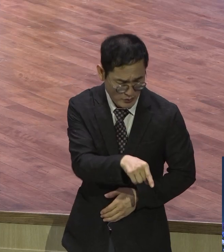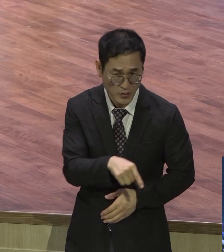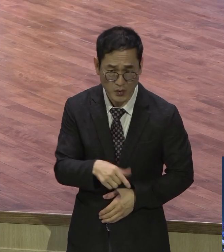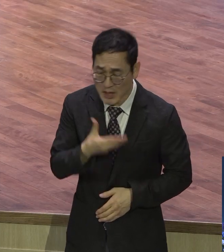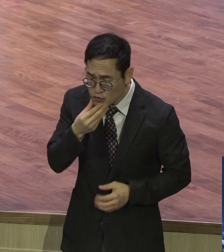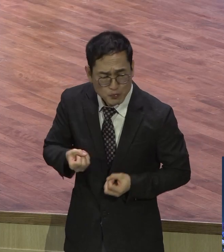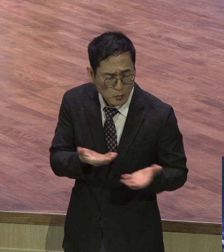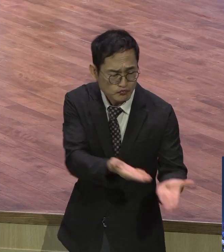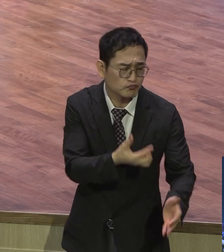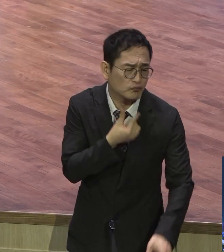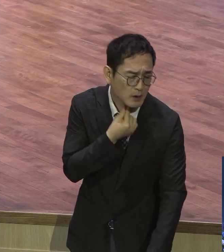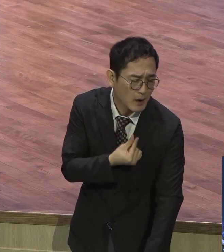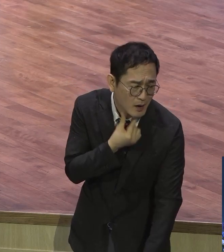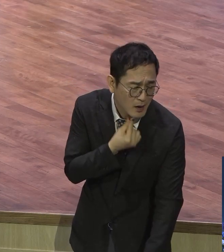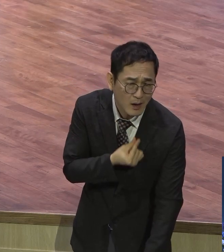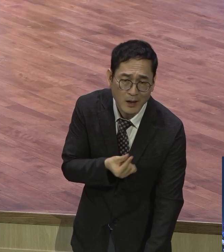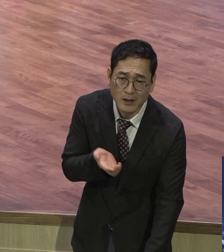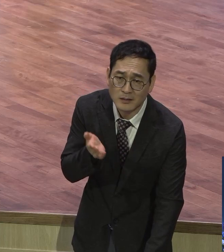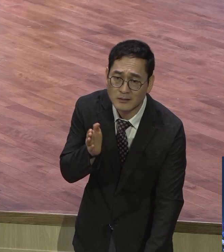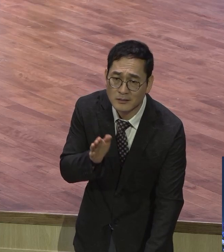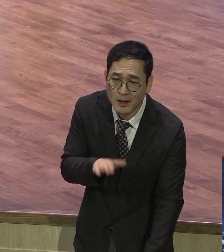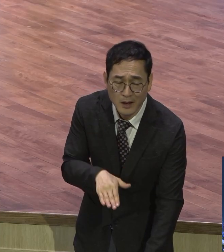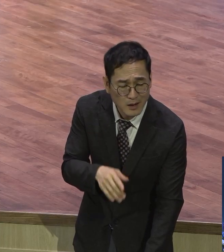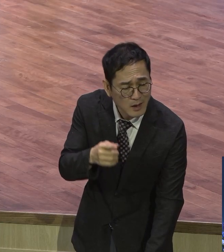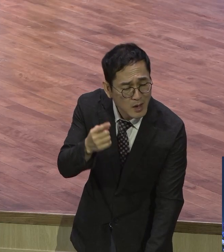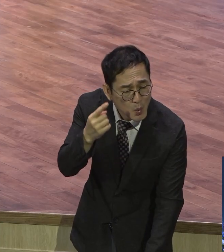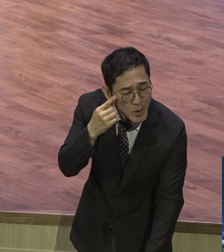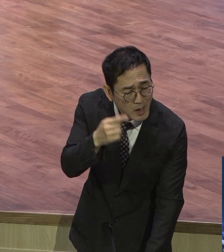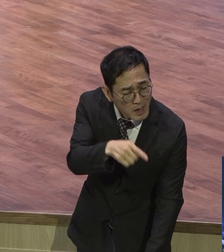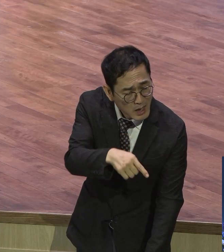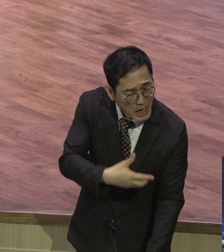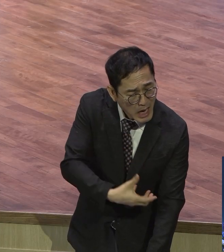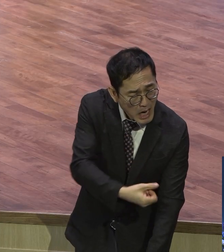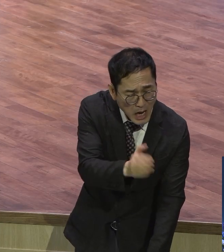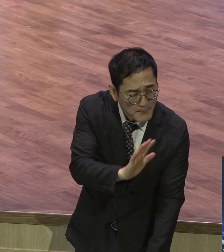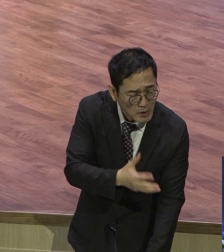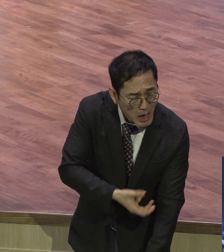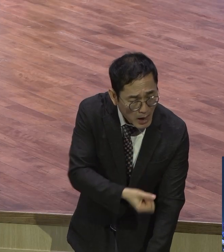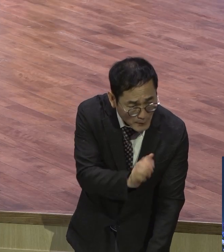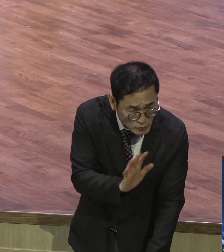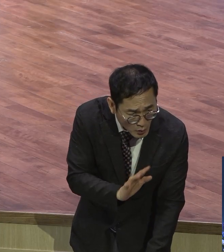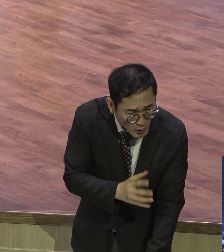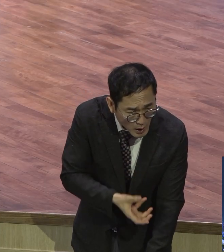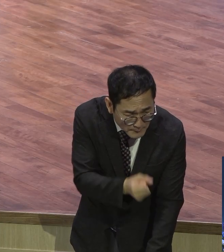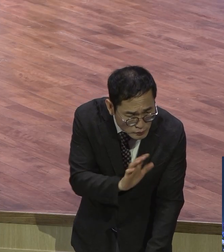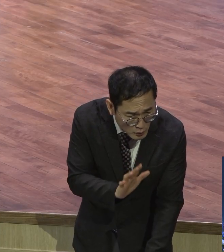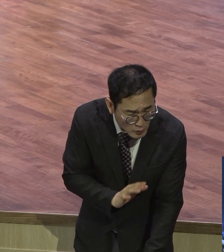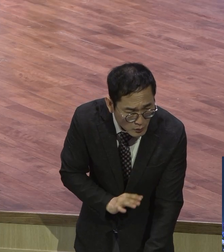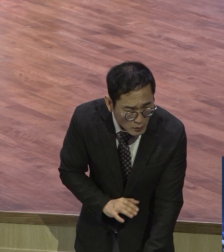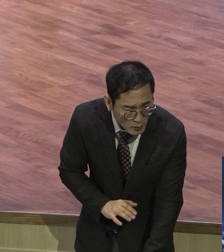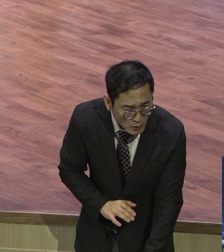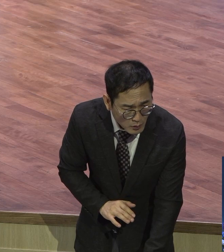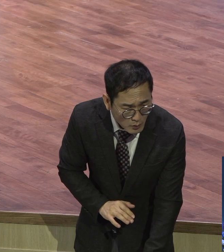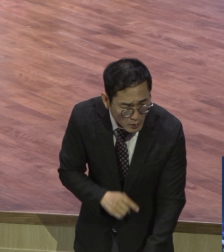축복하기를 원한다 그런데 왜 너희는 받지 않느냐 왜 열지 않느냐